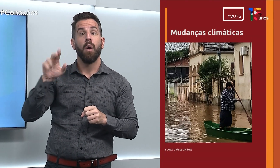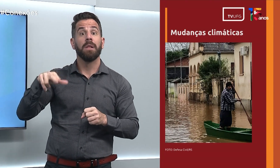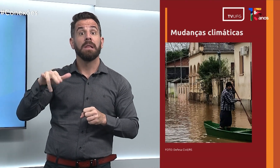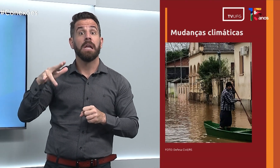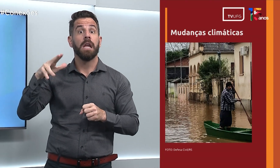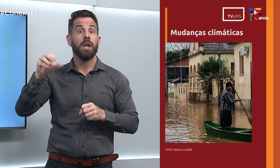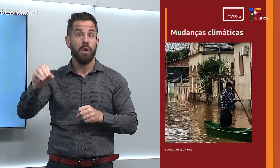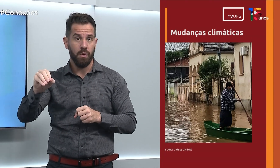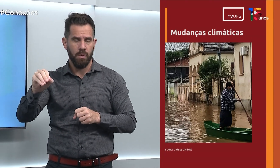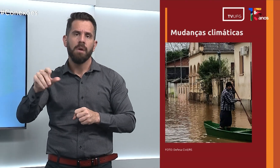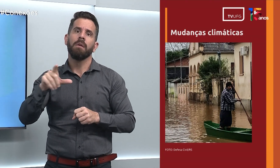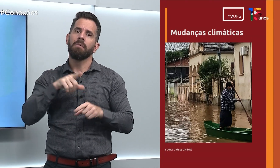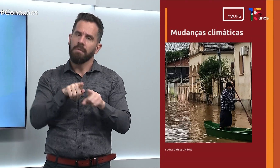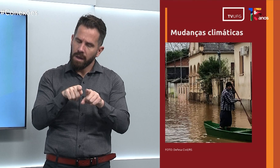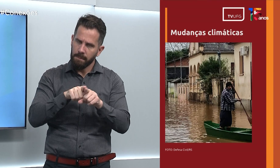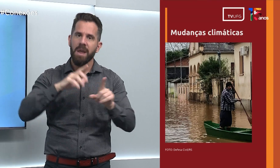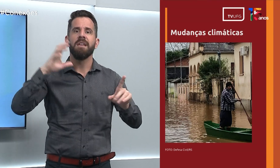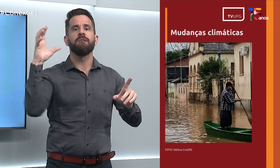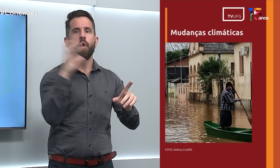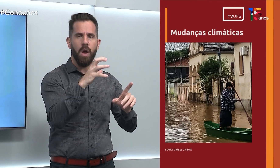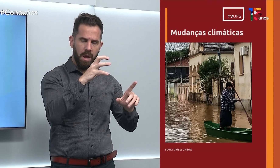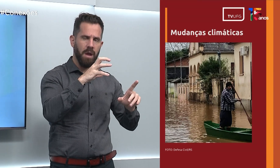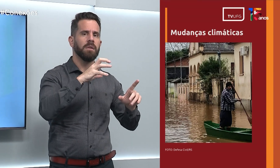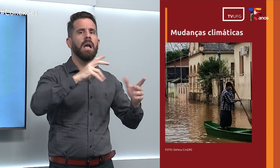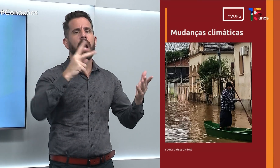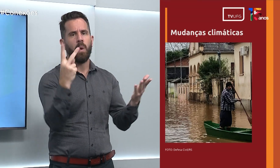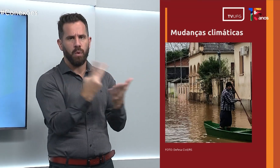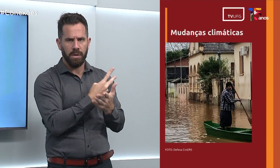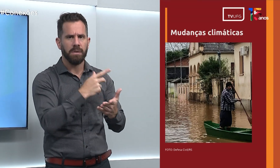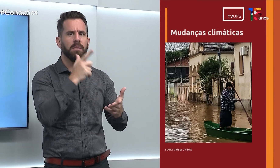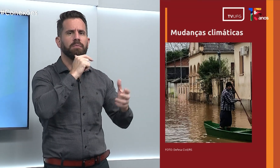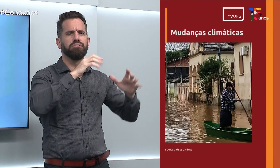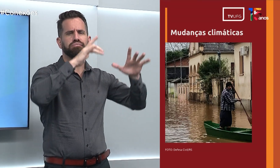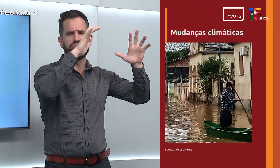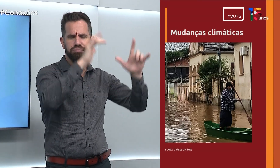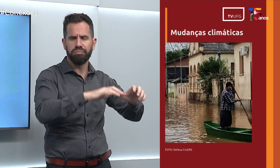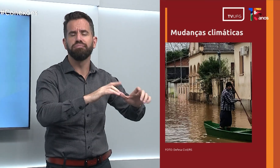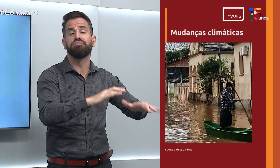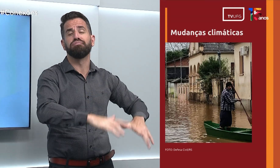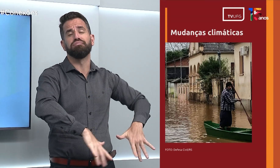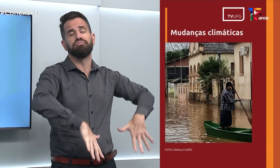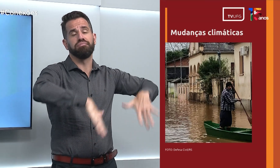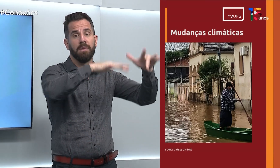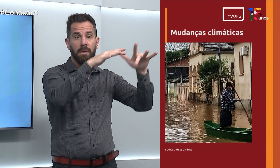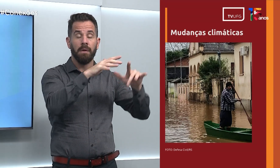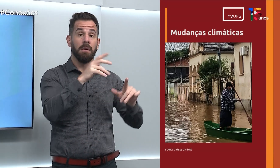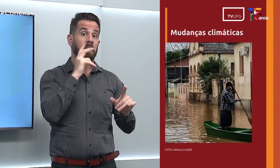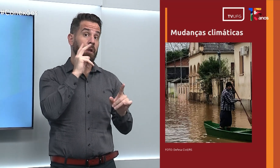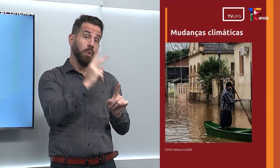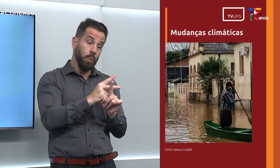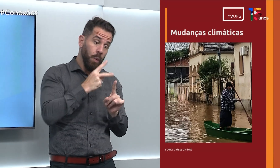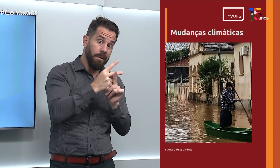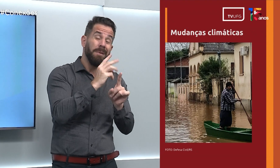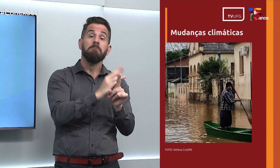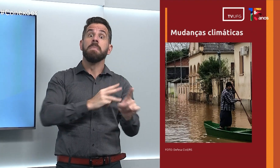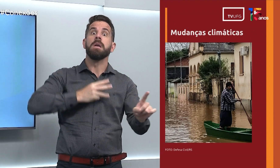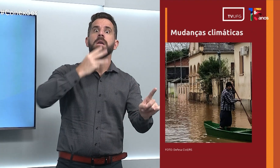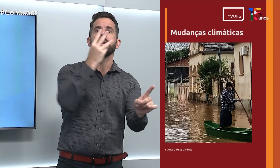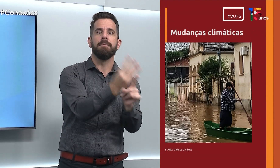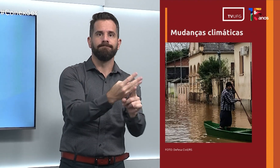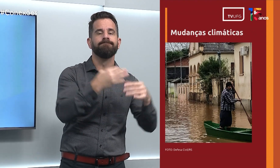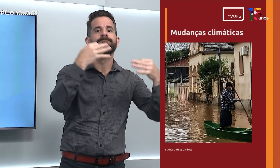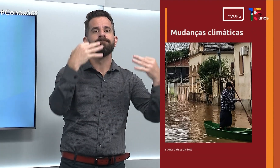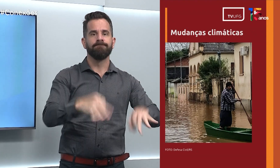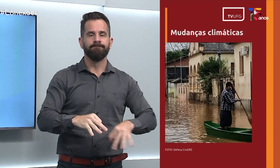dos desastres e fez com que fossem de 2 a 3 vezes mais prováveis.